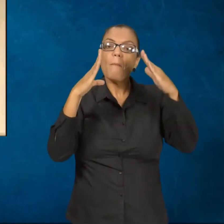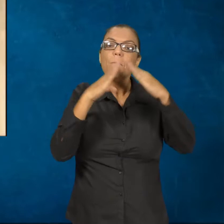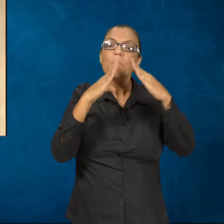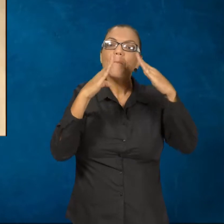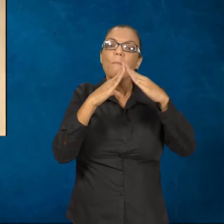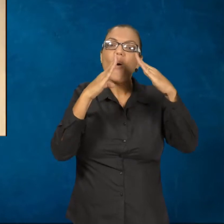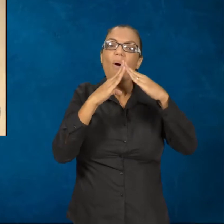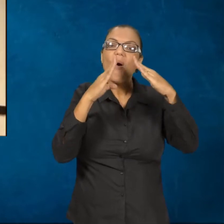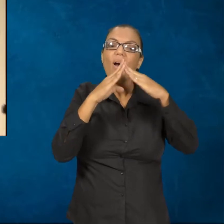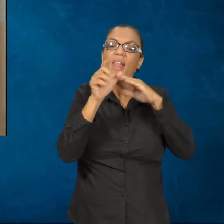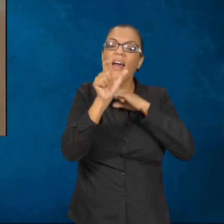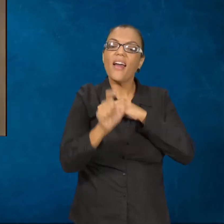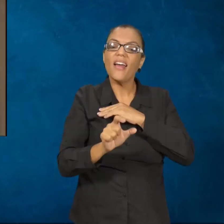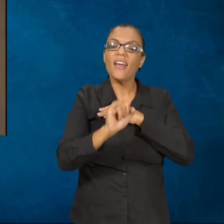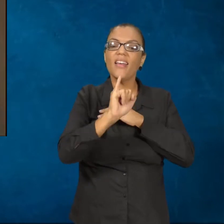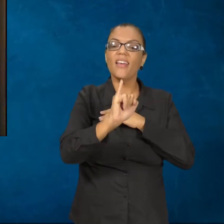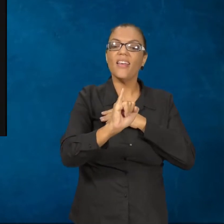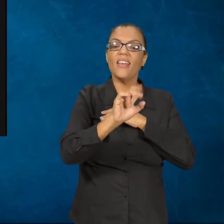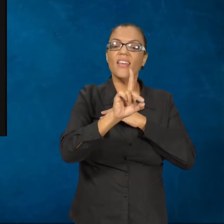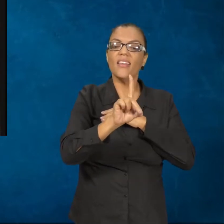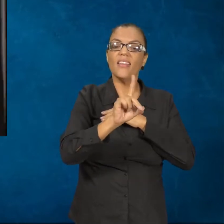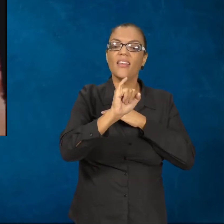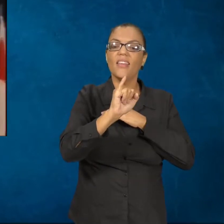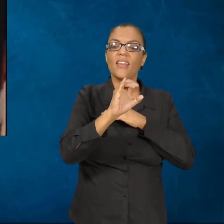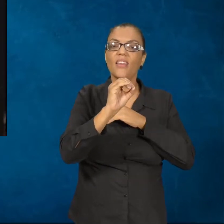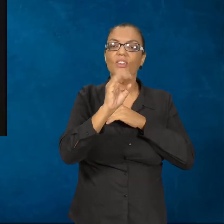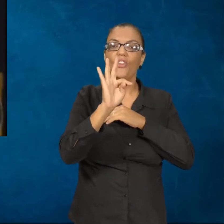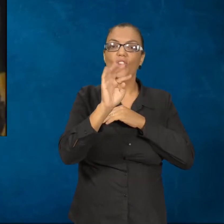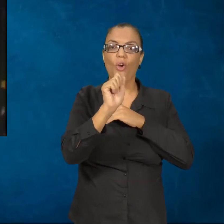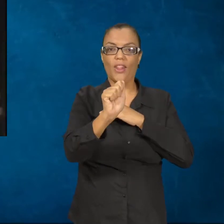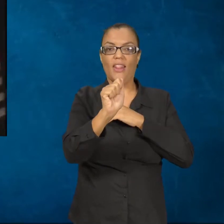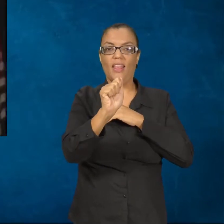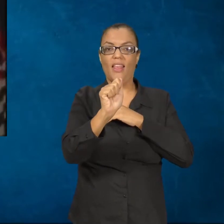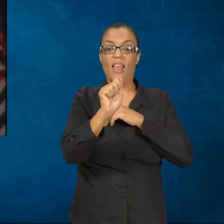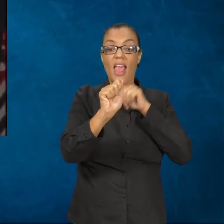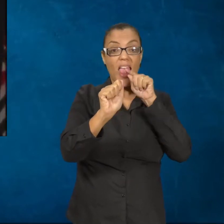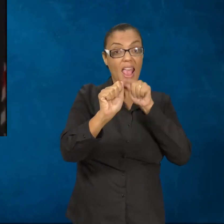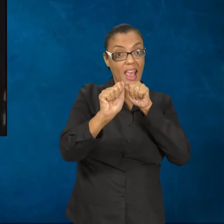Que é o primeiro que acorda de manhã cedo. Repara que de manhã cedo você faz um monte de bobagem.